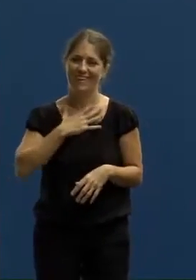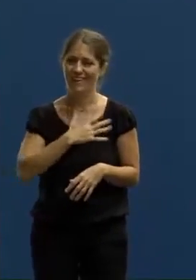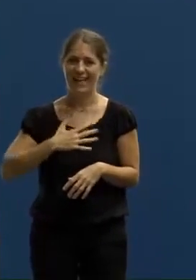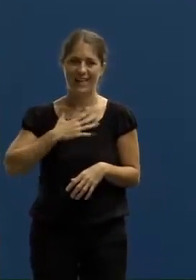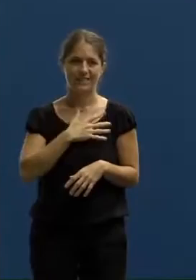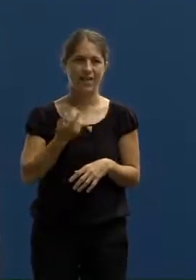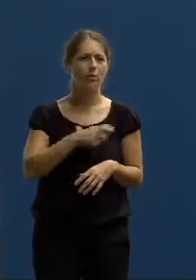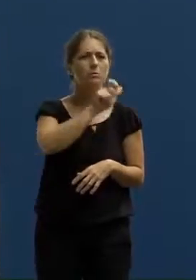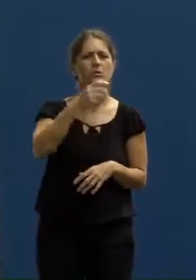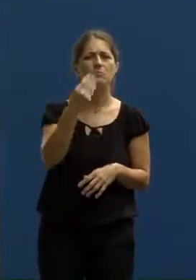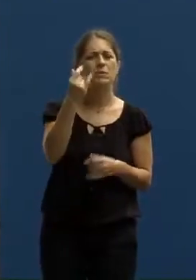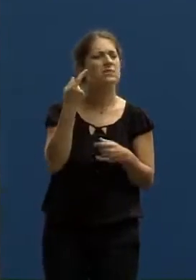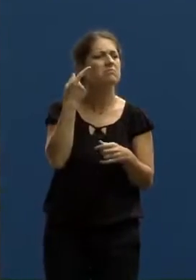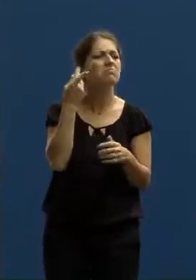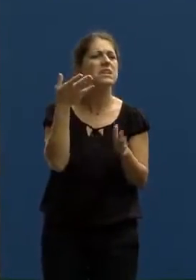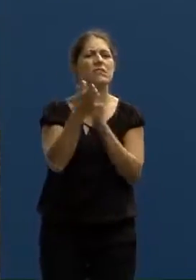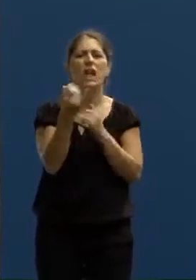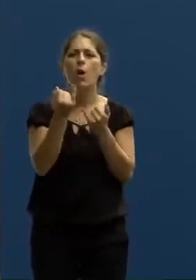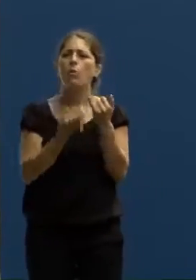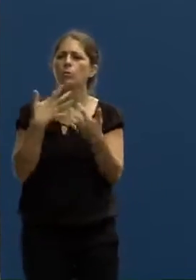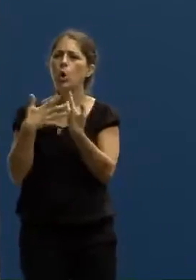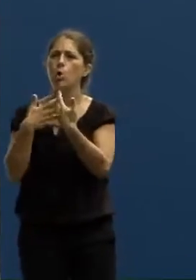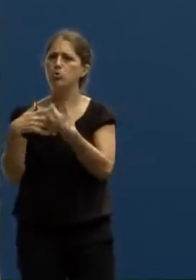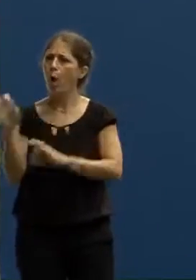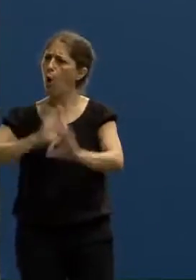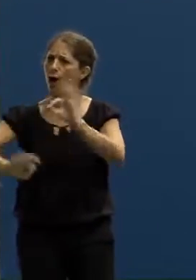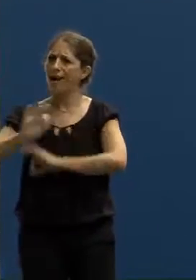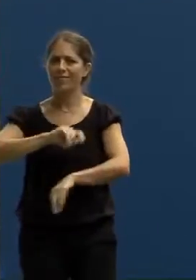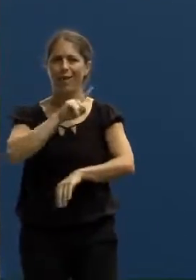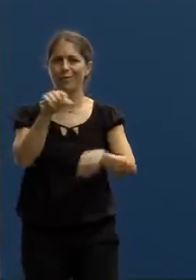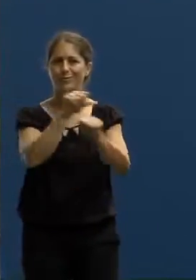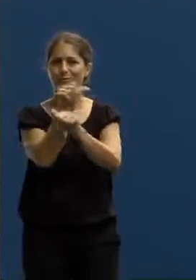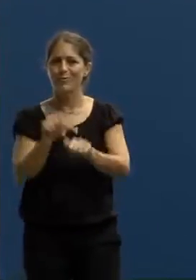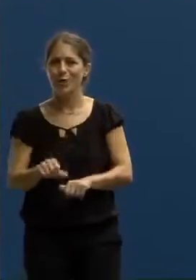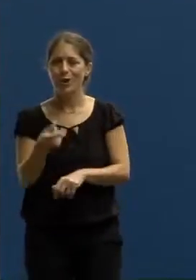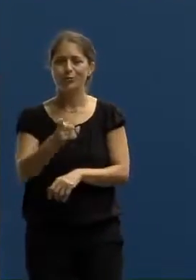a unha cidade exemplo da loita organizada, da loita social,